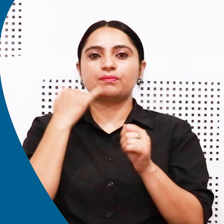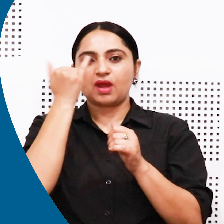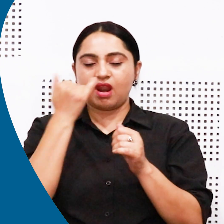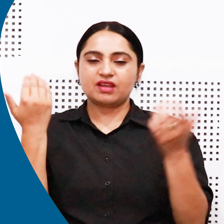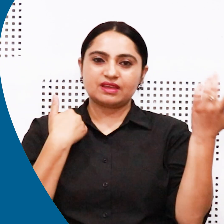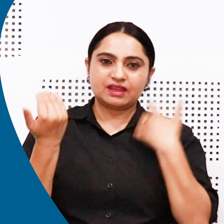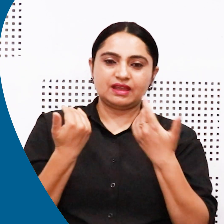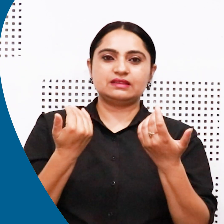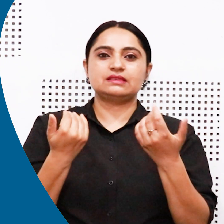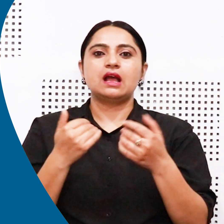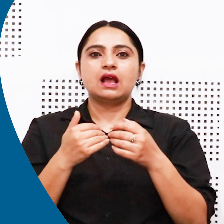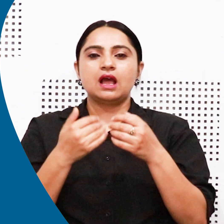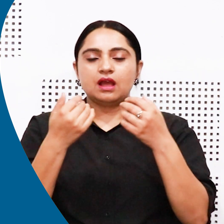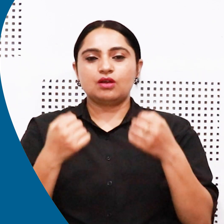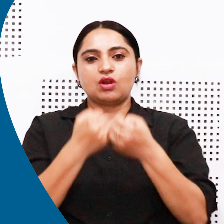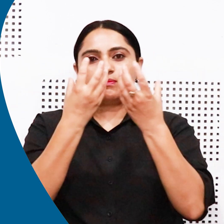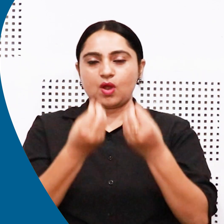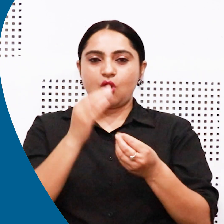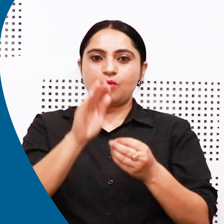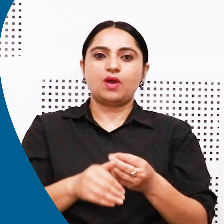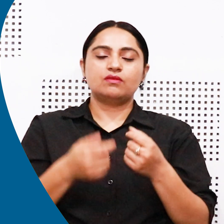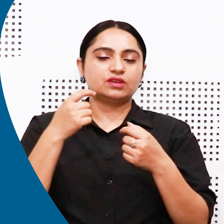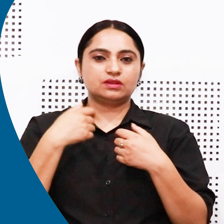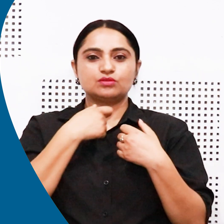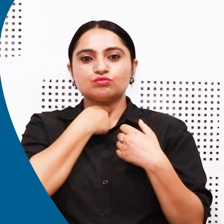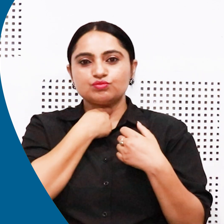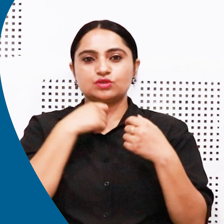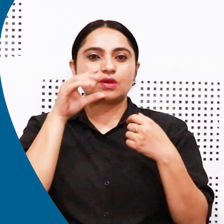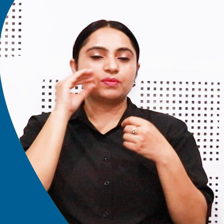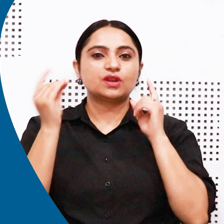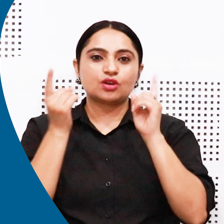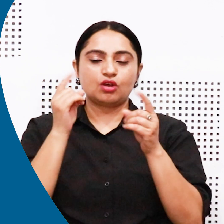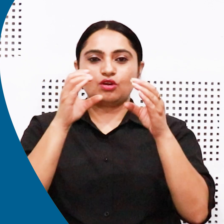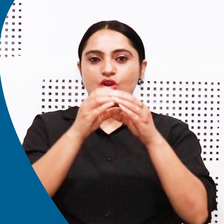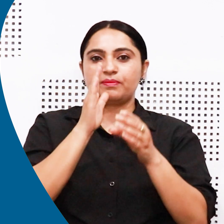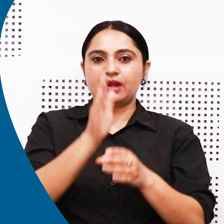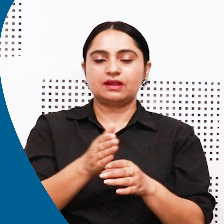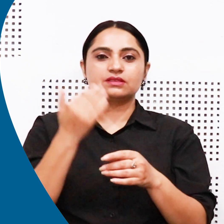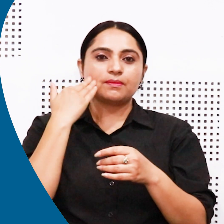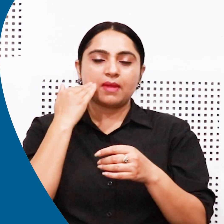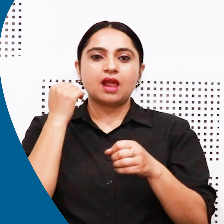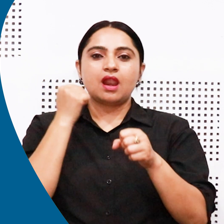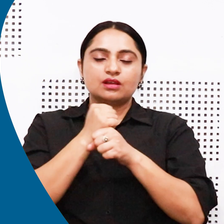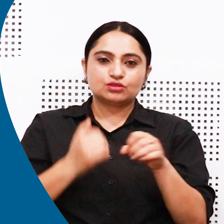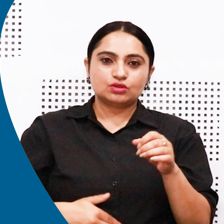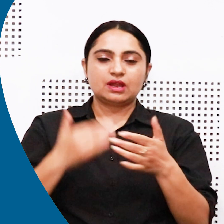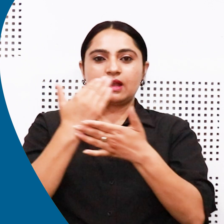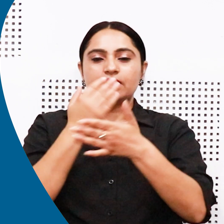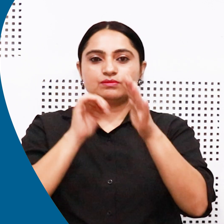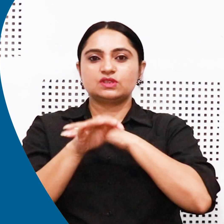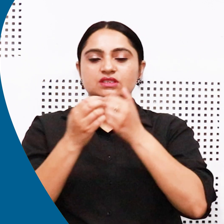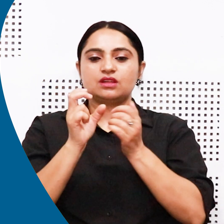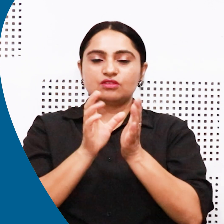हिंसा विभेदका घटनामा कमी आउने विश्वास वीरेन्द्रनगर नगरपालिकाको छ। महिला स्वरोजगारका कार्यक्रम कार्यान्वयन गर्दा